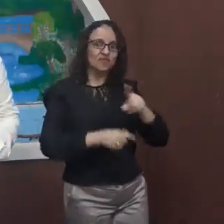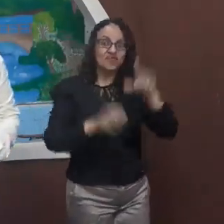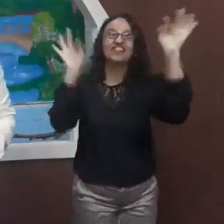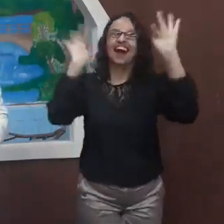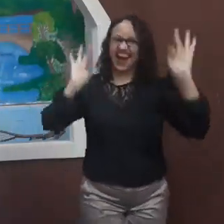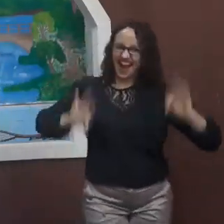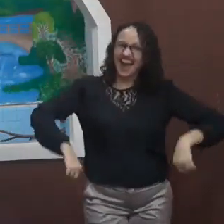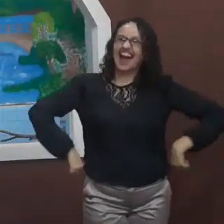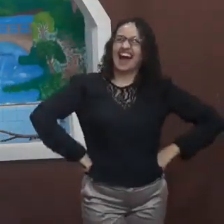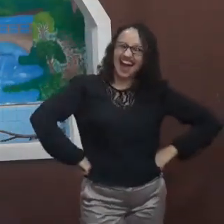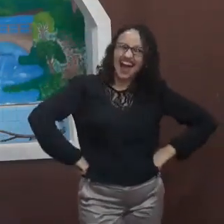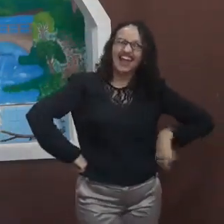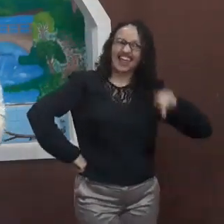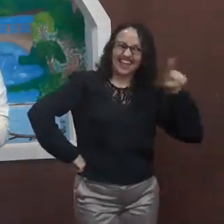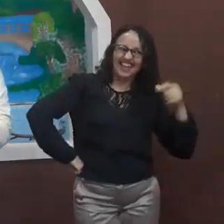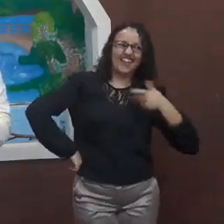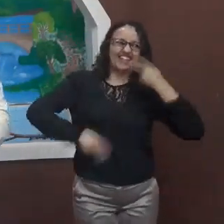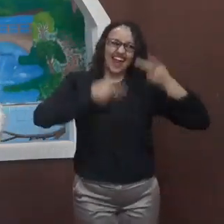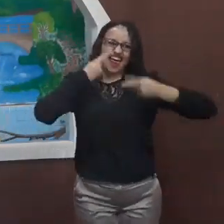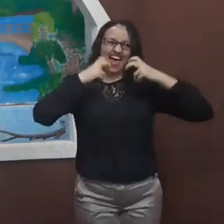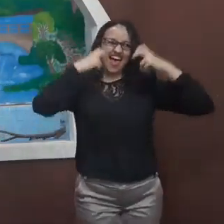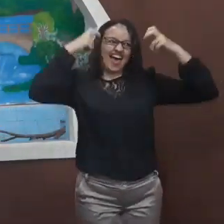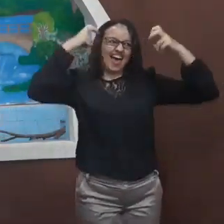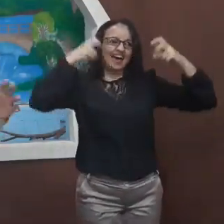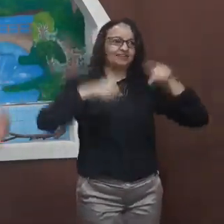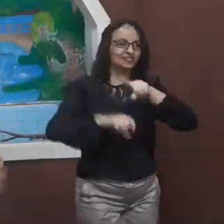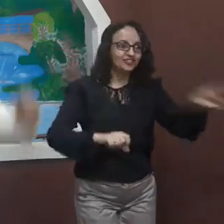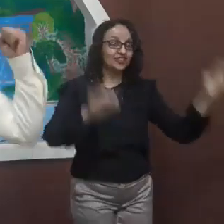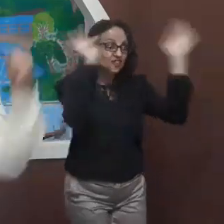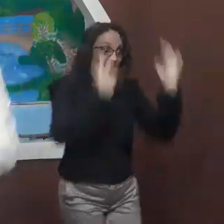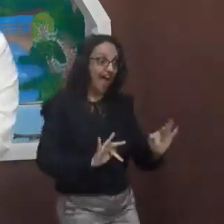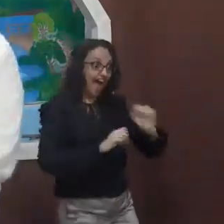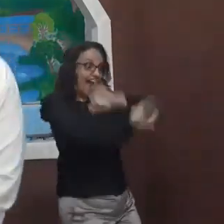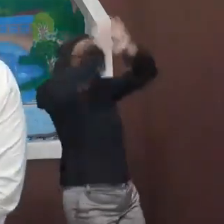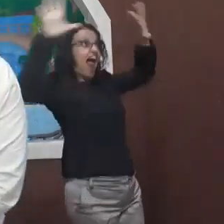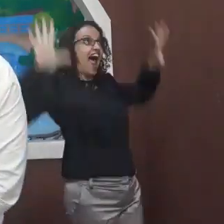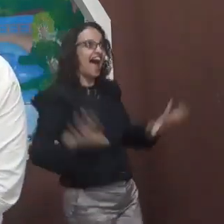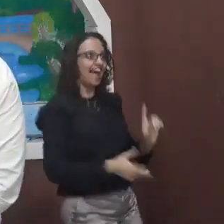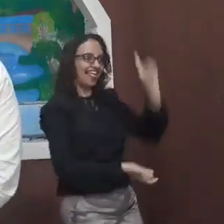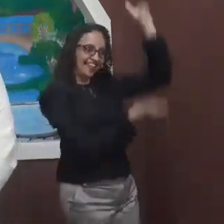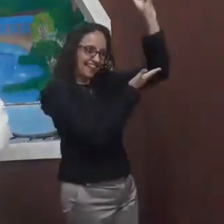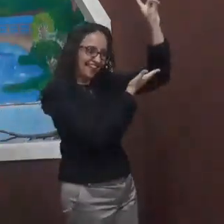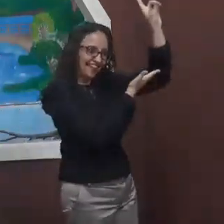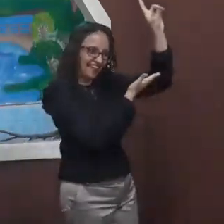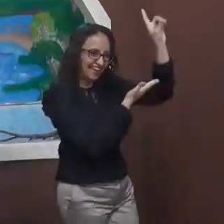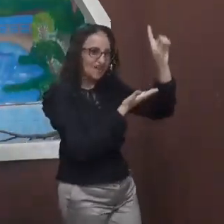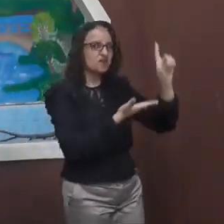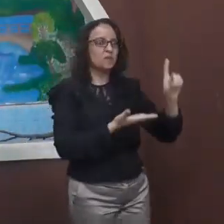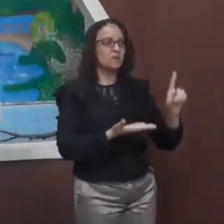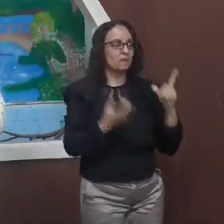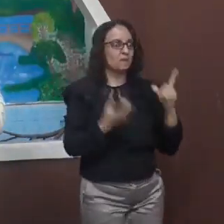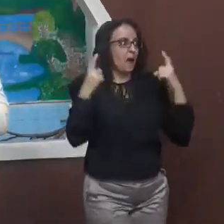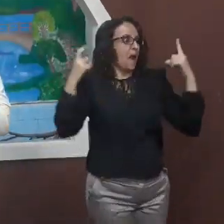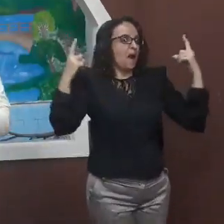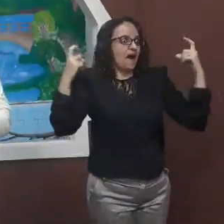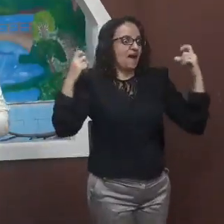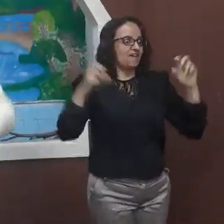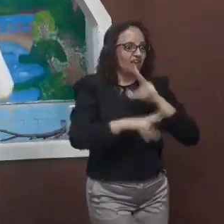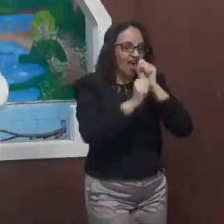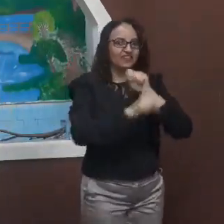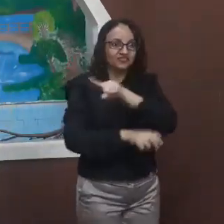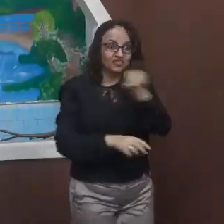para dar um glória? Você quer ser feliz, né? Vou tentar de novo. Quem quer feliz, dá um glória a Deus. Glória a Deus. Oh, aleluia. Então todo mundo quer ser